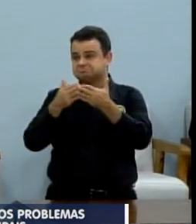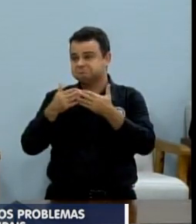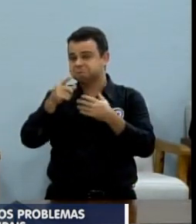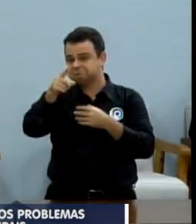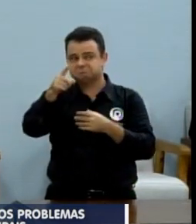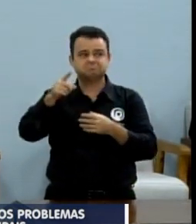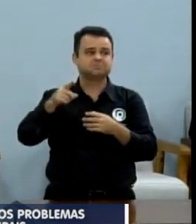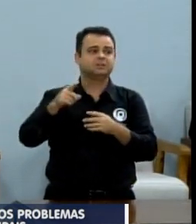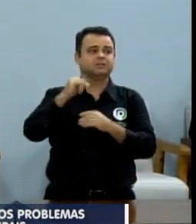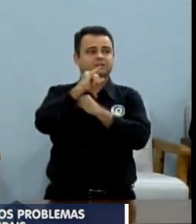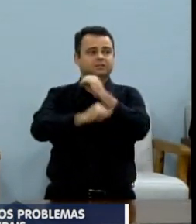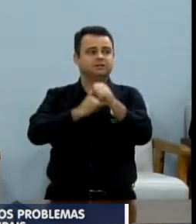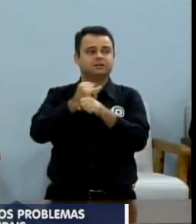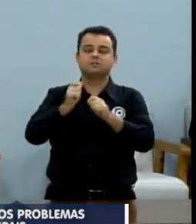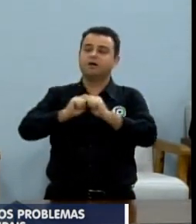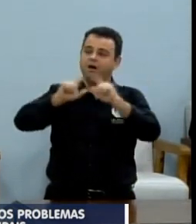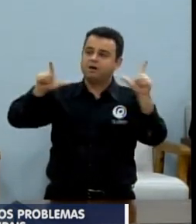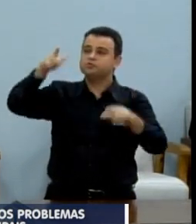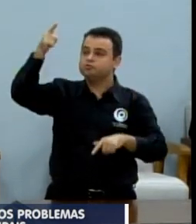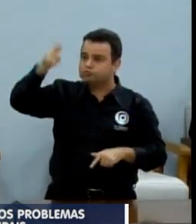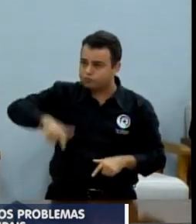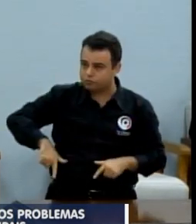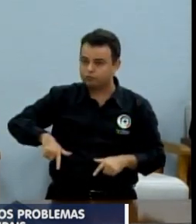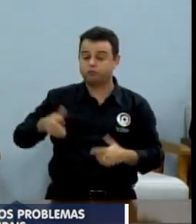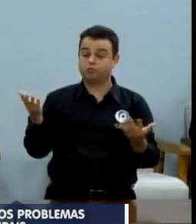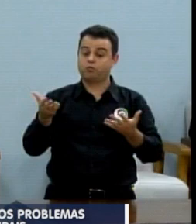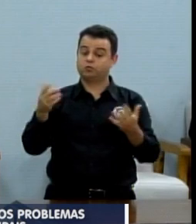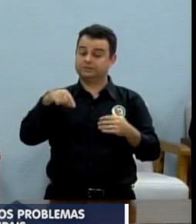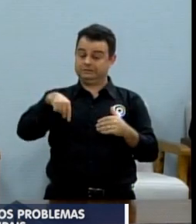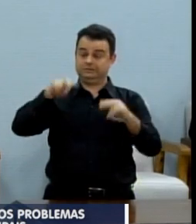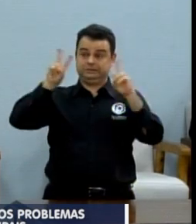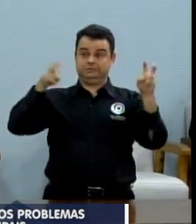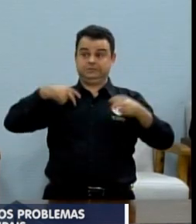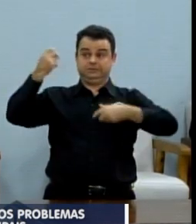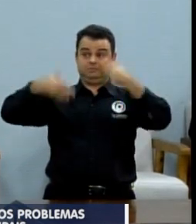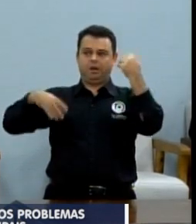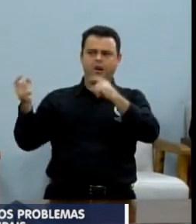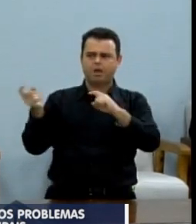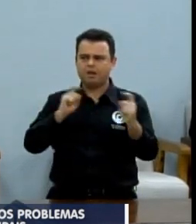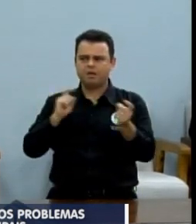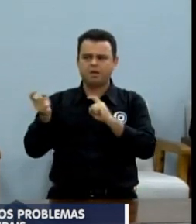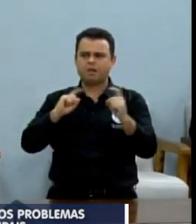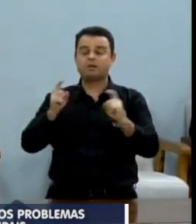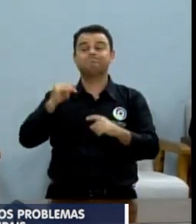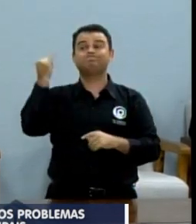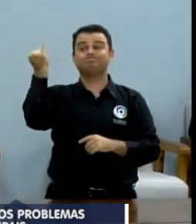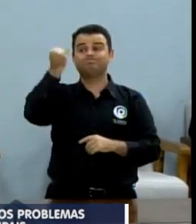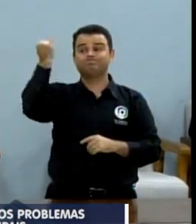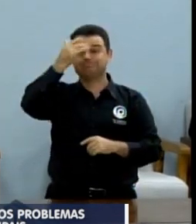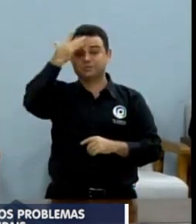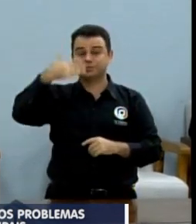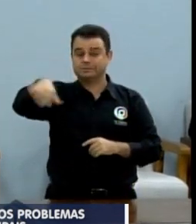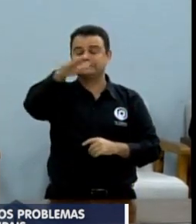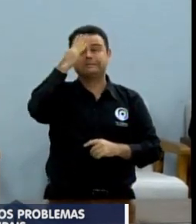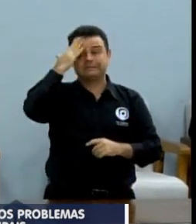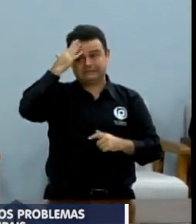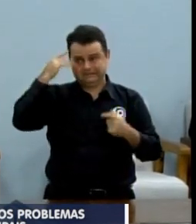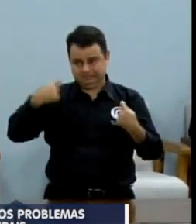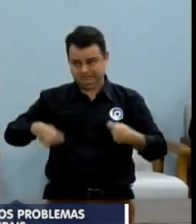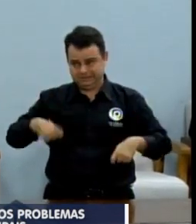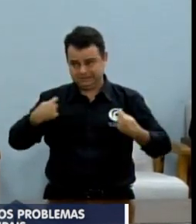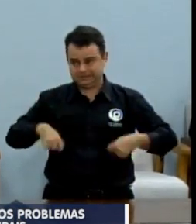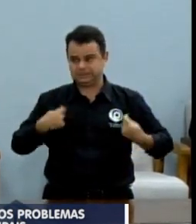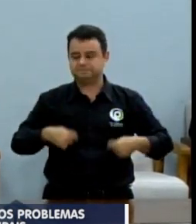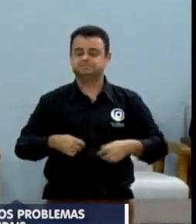a gente volte a transmitir aqui a sessão que é muito importante hoje pelos debates Que Nós faremos aqui bom no momento